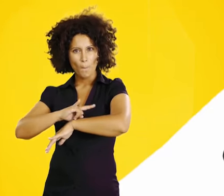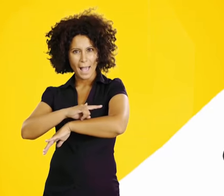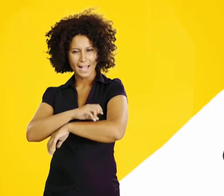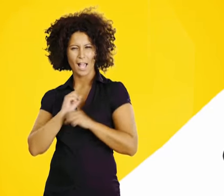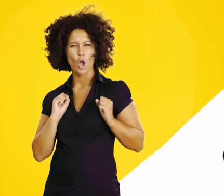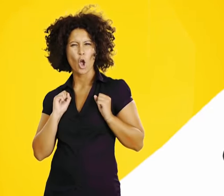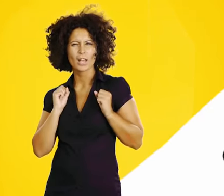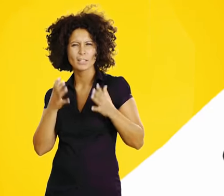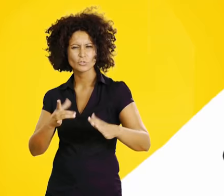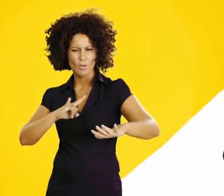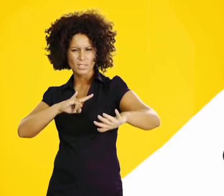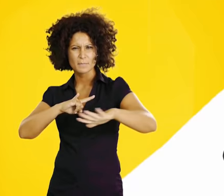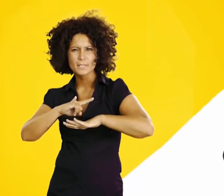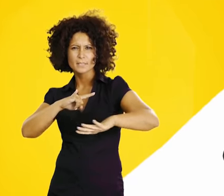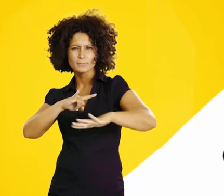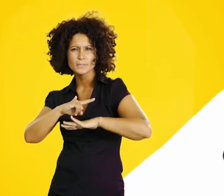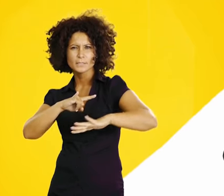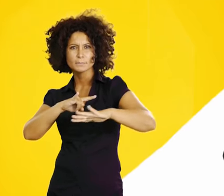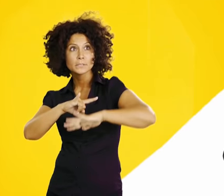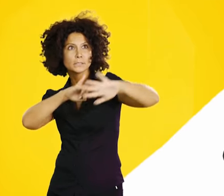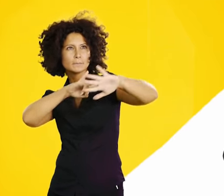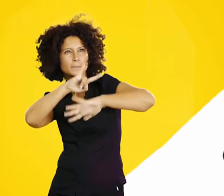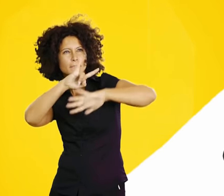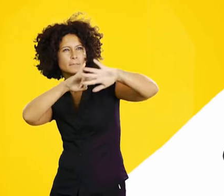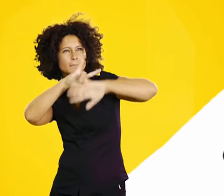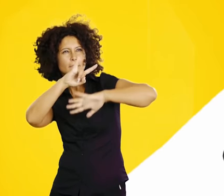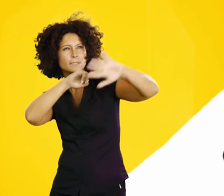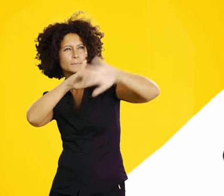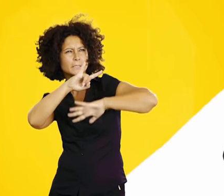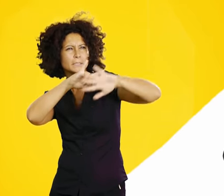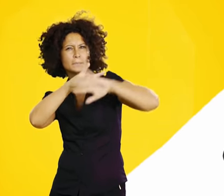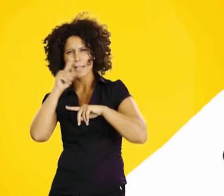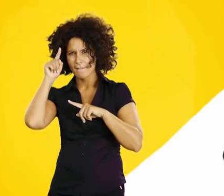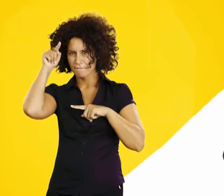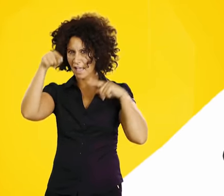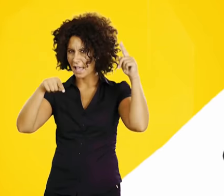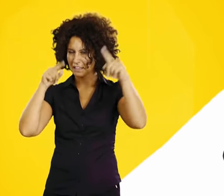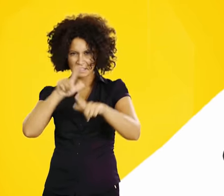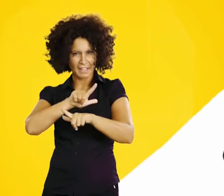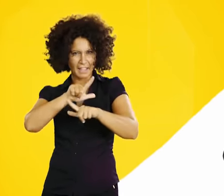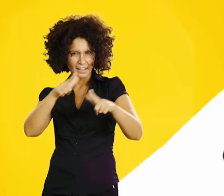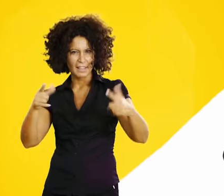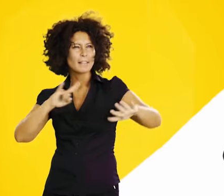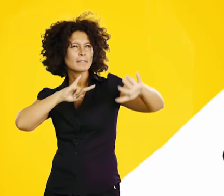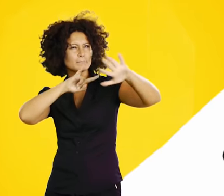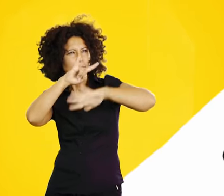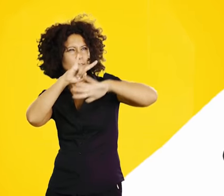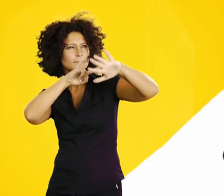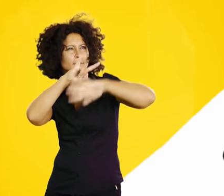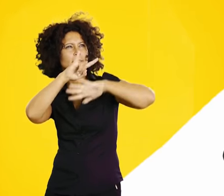Lumaca, intanto, coraggiosa e infaticabile, era arrivata molto lontano, fino ai piedi